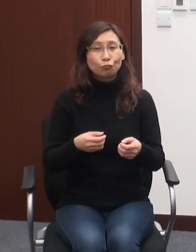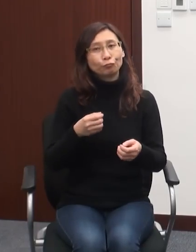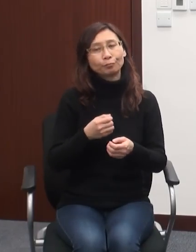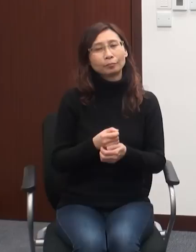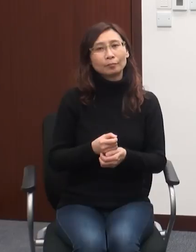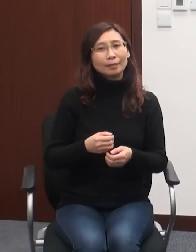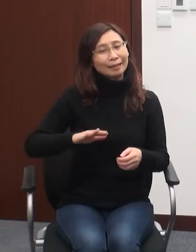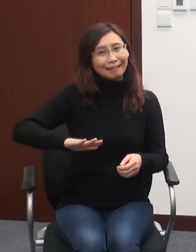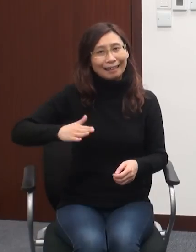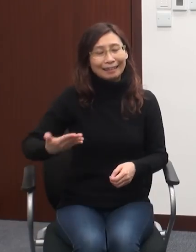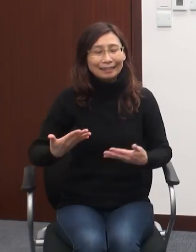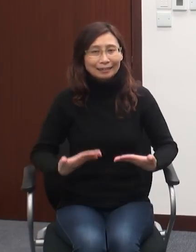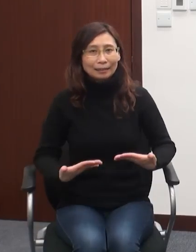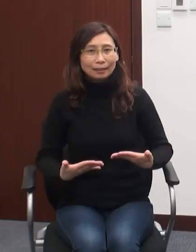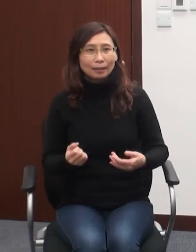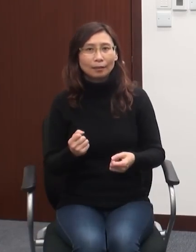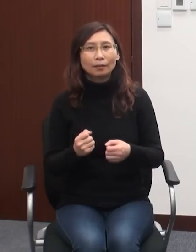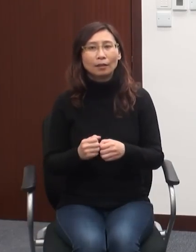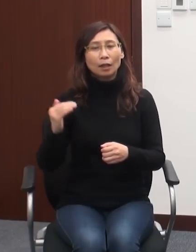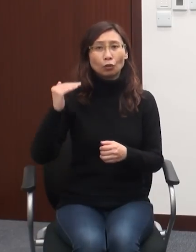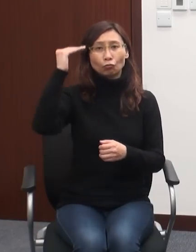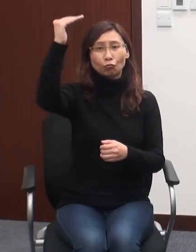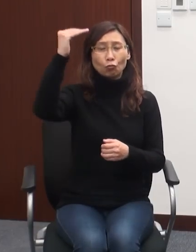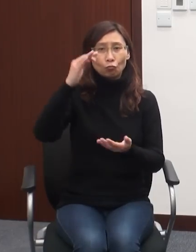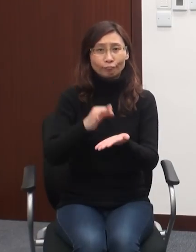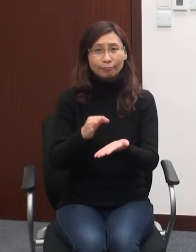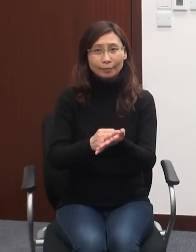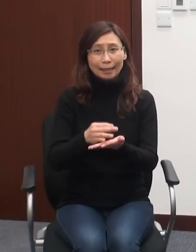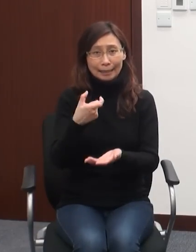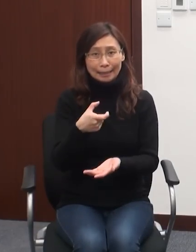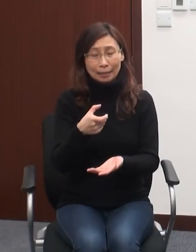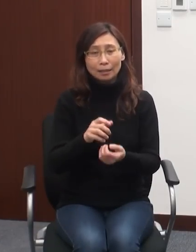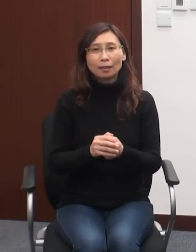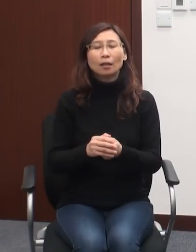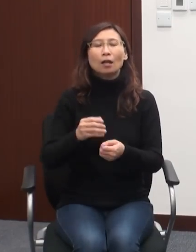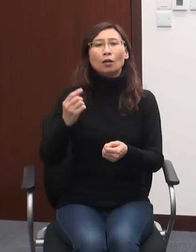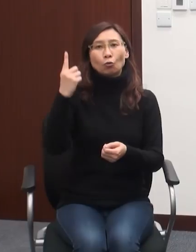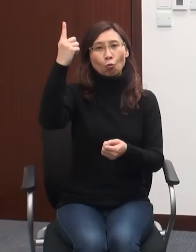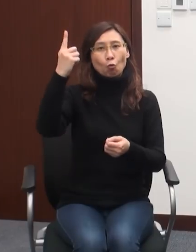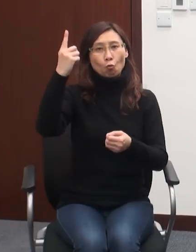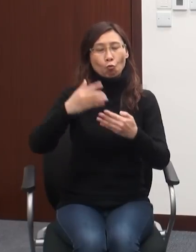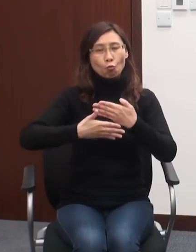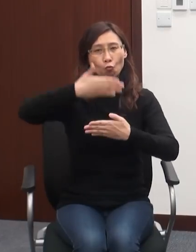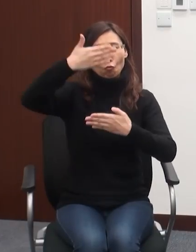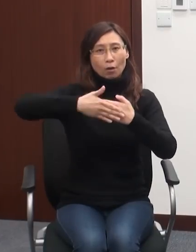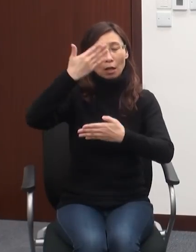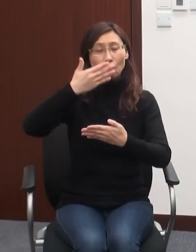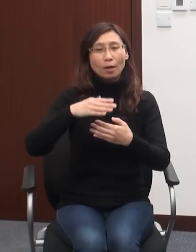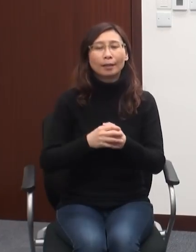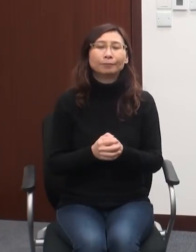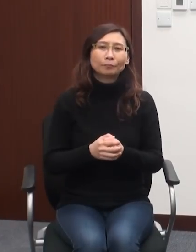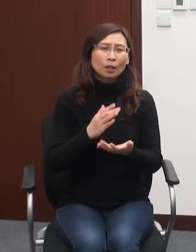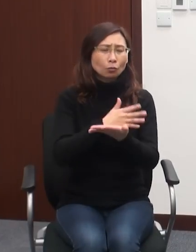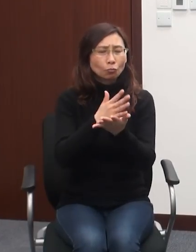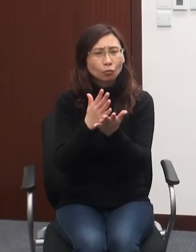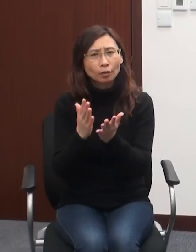所謂三高啦，係咪高地價、高樓價、高租金咁嘅樣？咁所以除非你就係太空浮